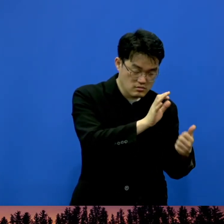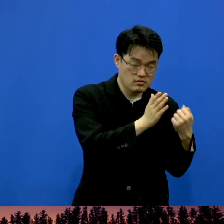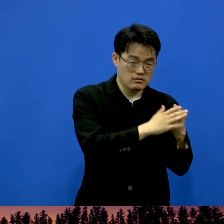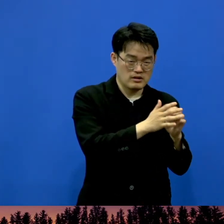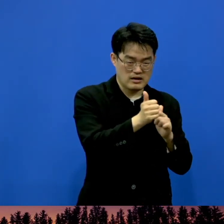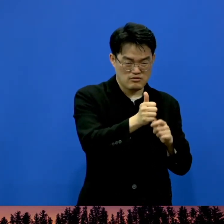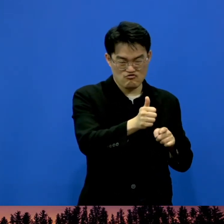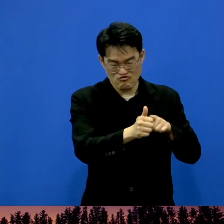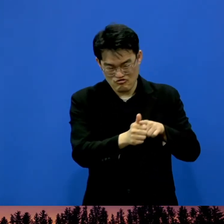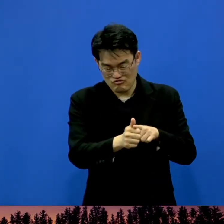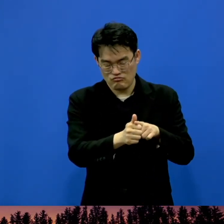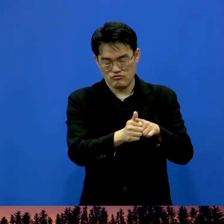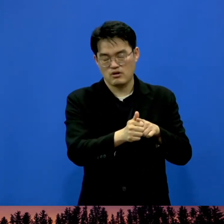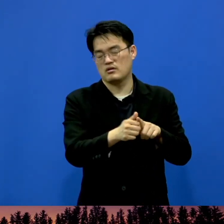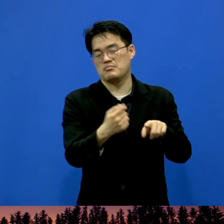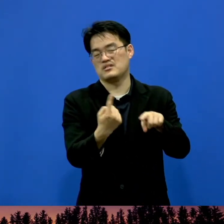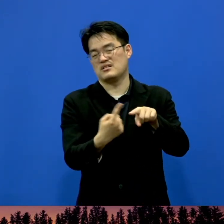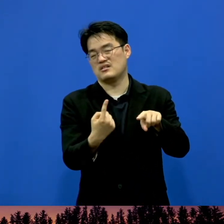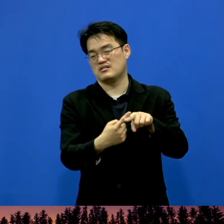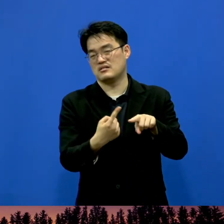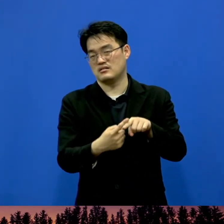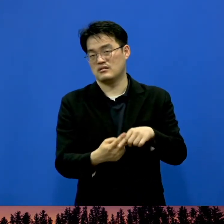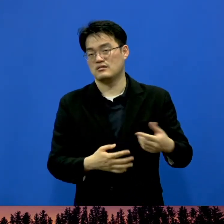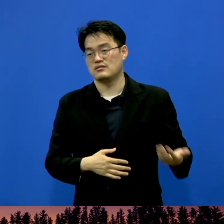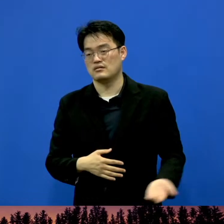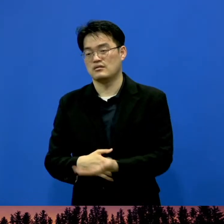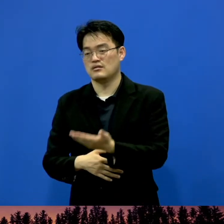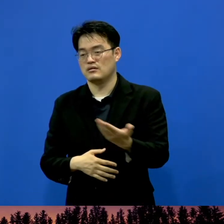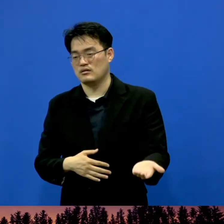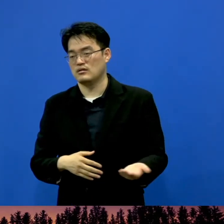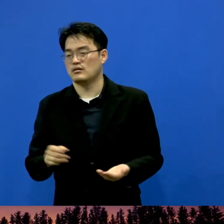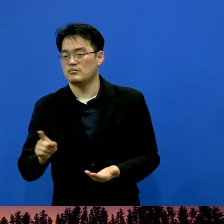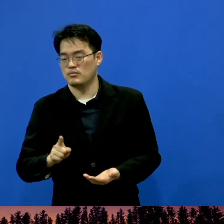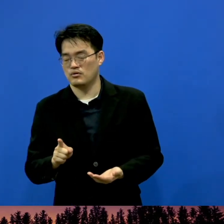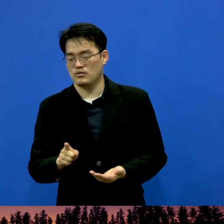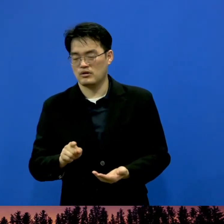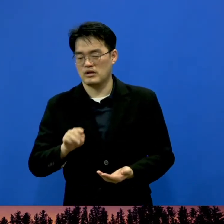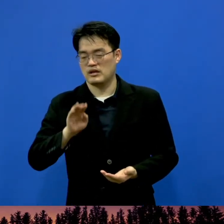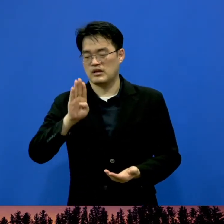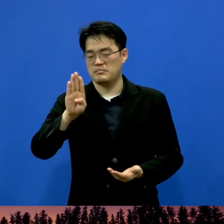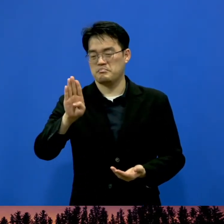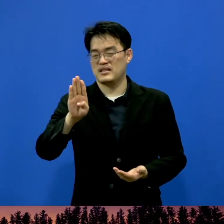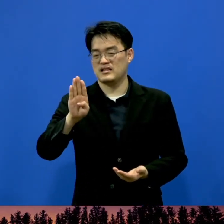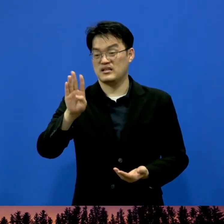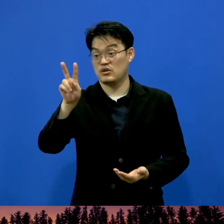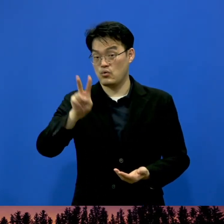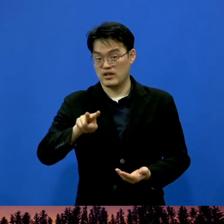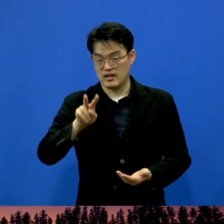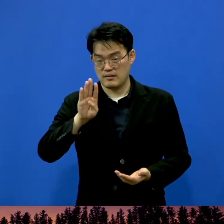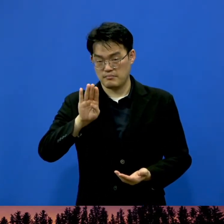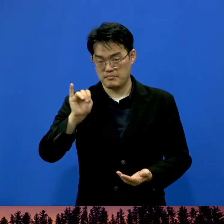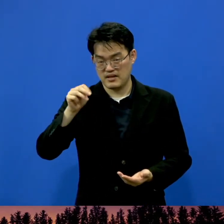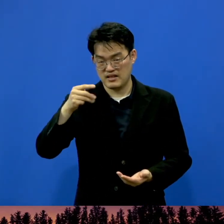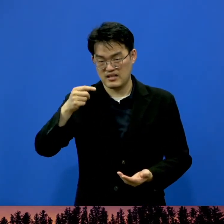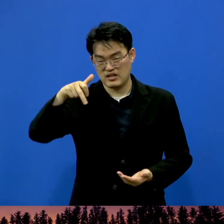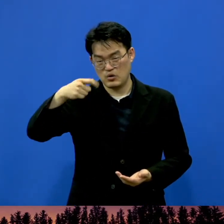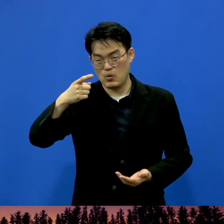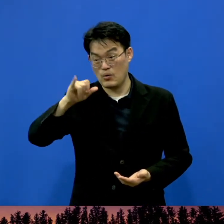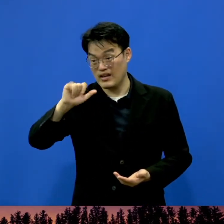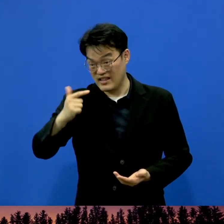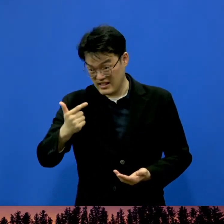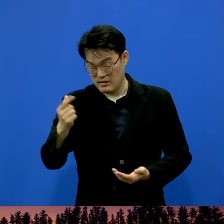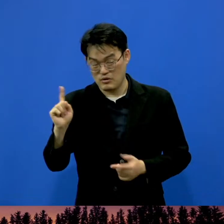죽이는 거. 요즘은 여러분 이게 뭐 이런 비트코인이니 뭐 이상한 이런 뭐 다양한 것들이 막